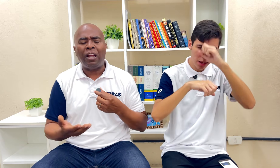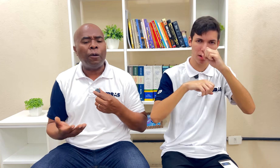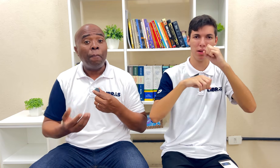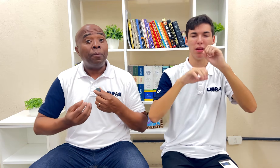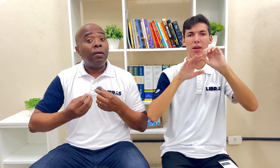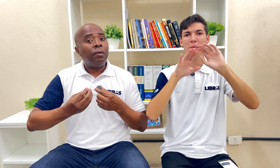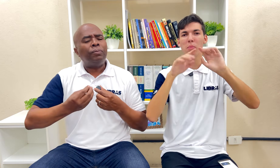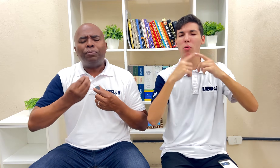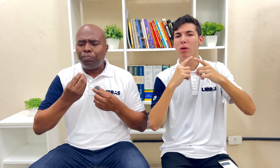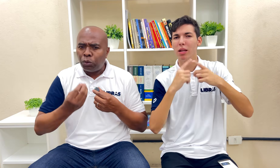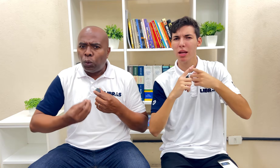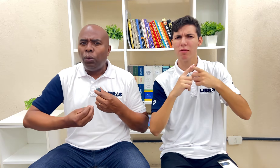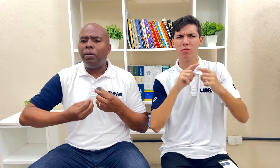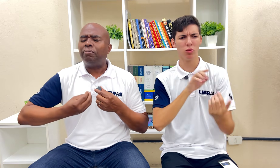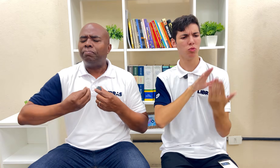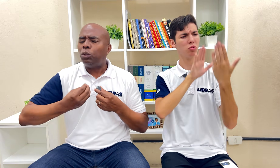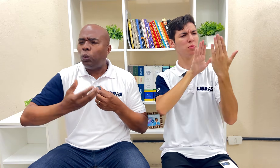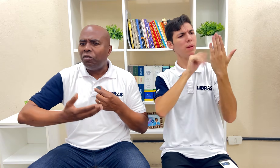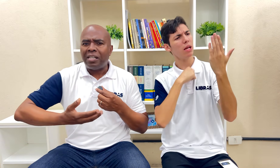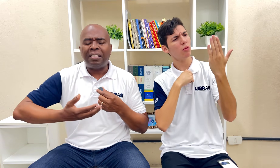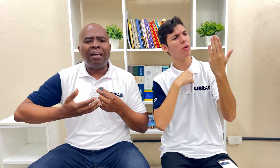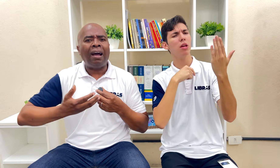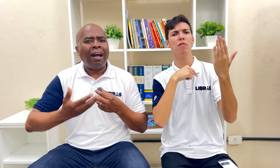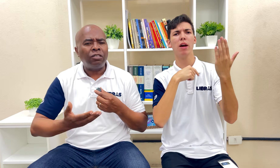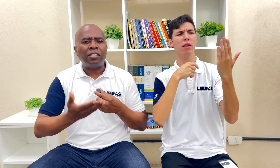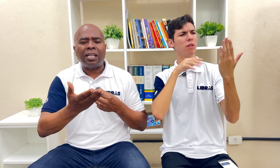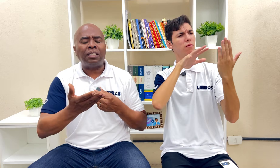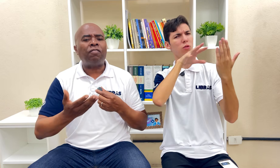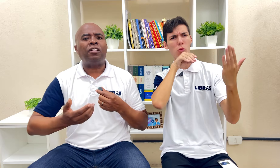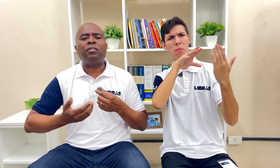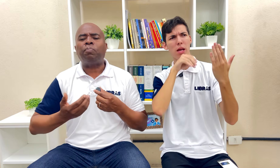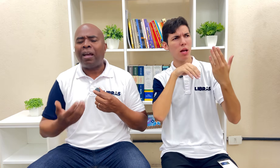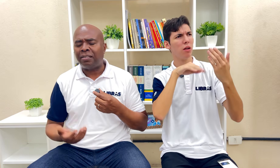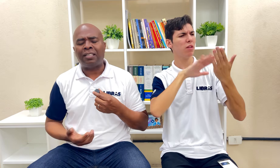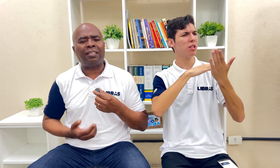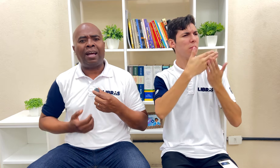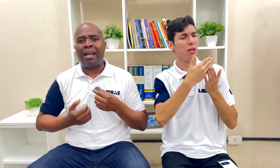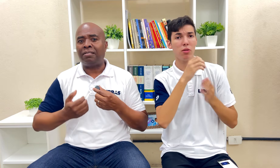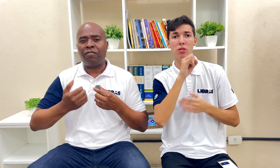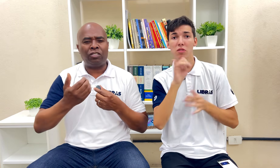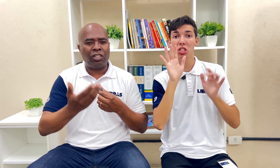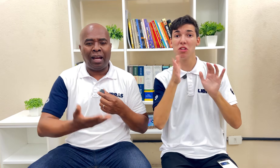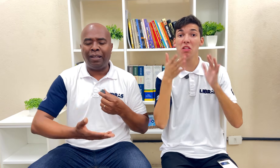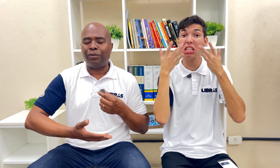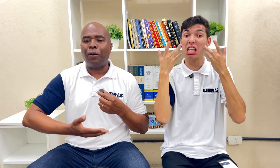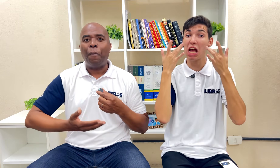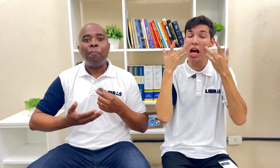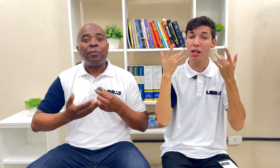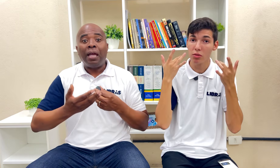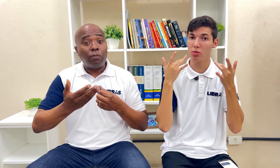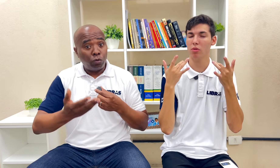espelho. Procure fazer arte, você que já fez peças teatrais, já fez teatro. É muito